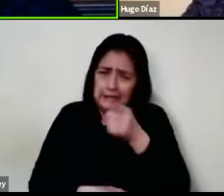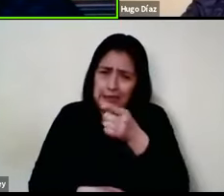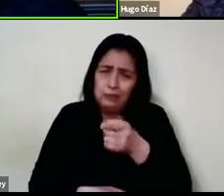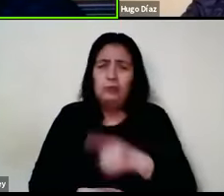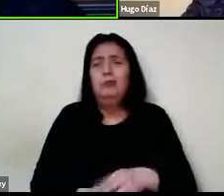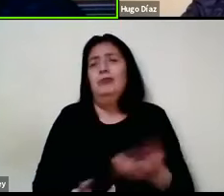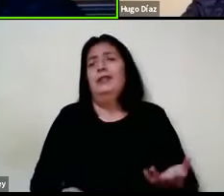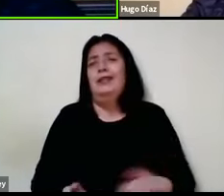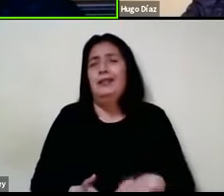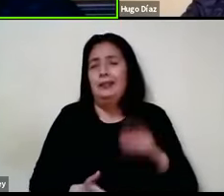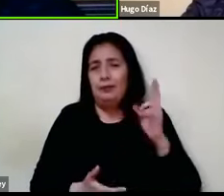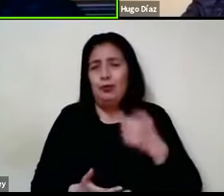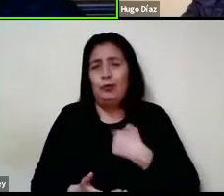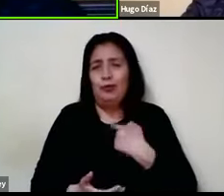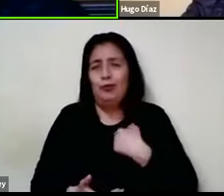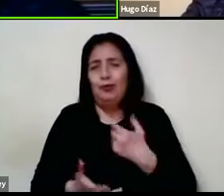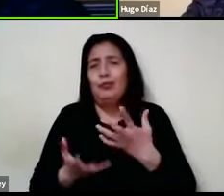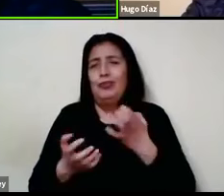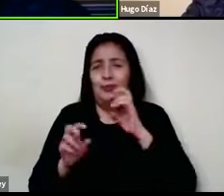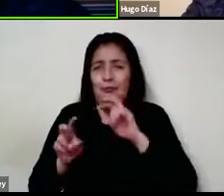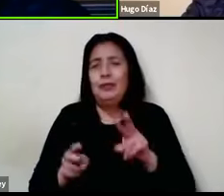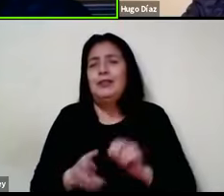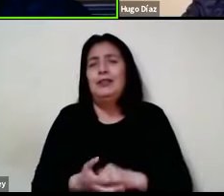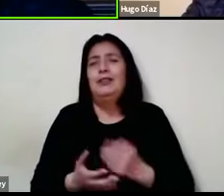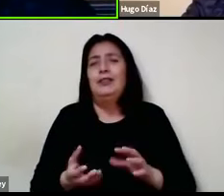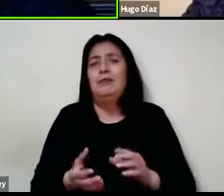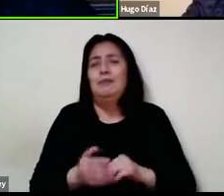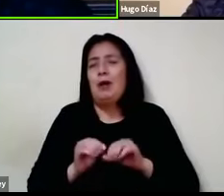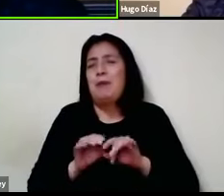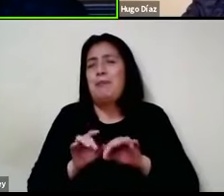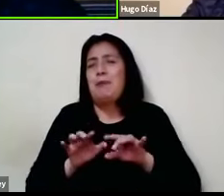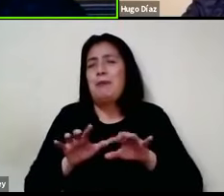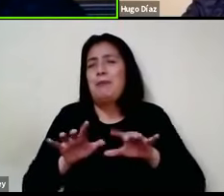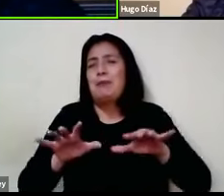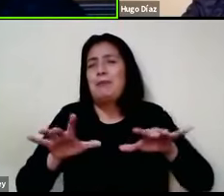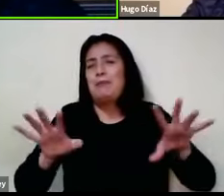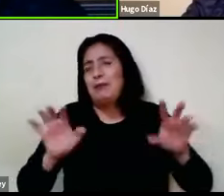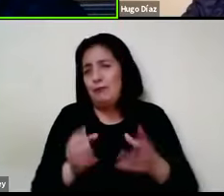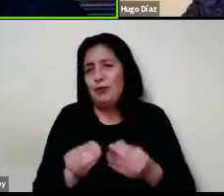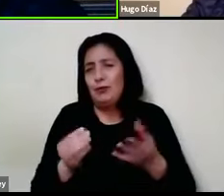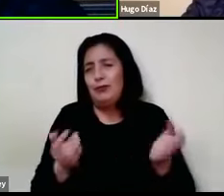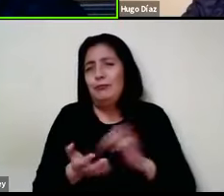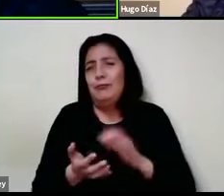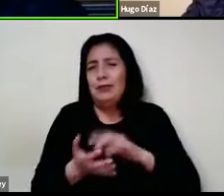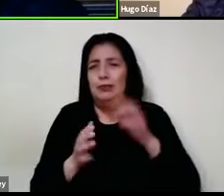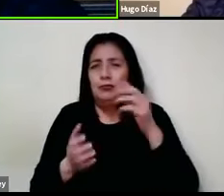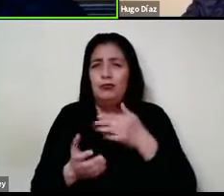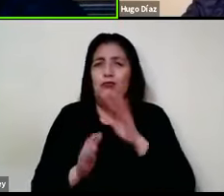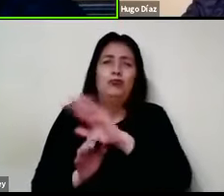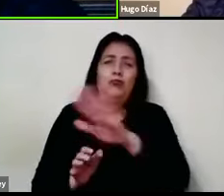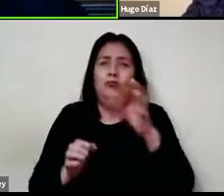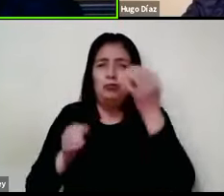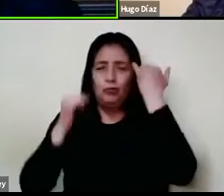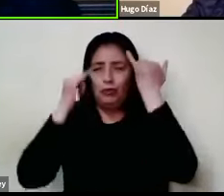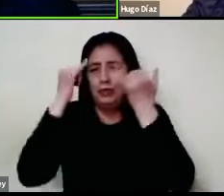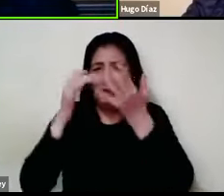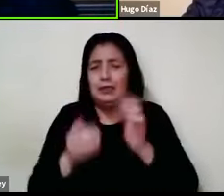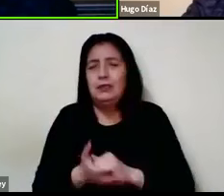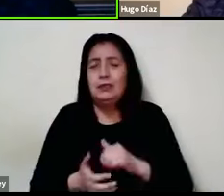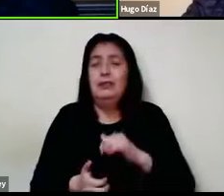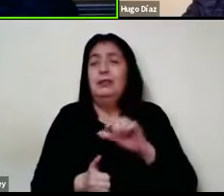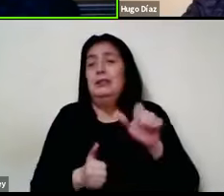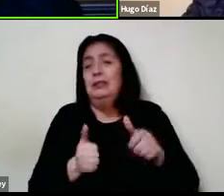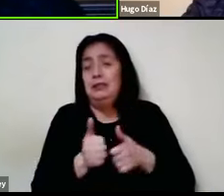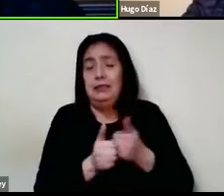magisterio que un día yo también quiero ver, que nos multipliquemos, multiplíquense muchísimo más con sus grandes ideas. Detrás de